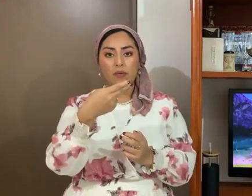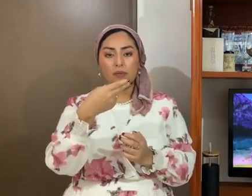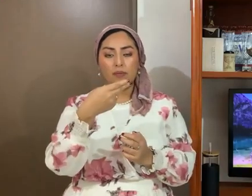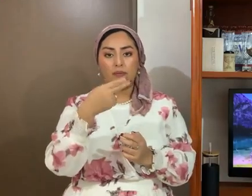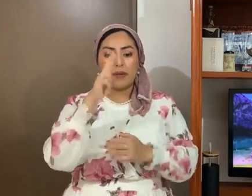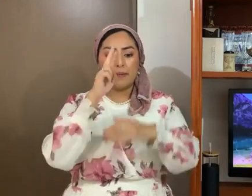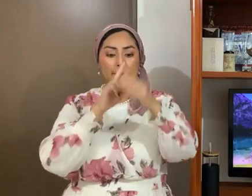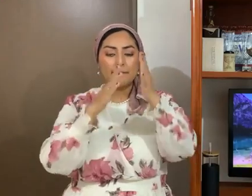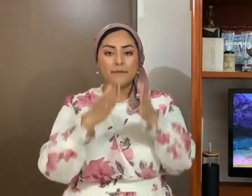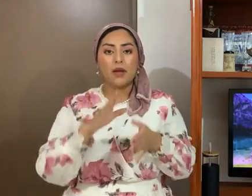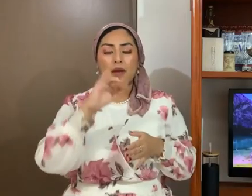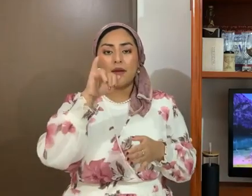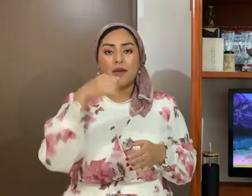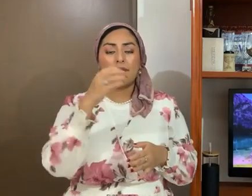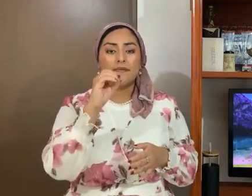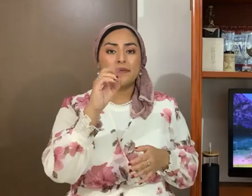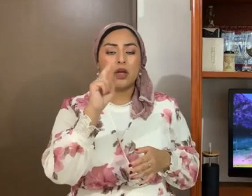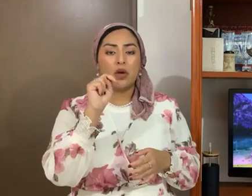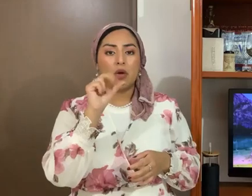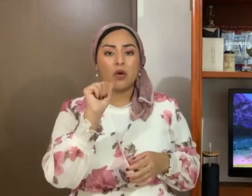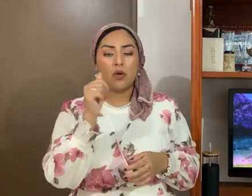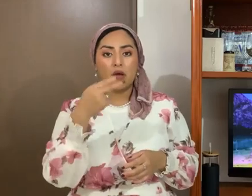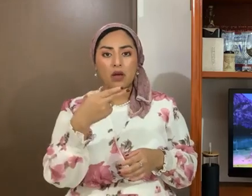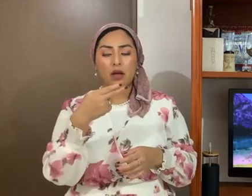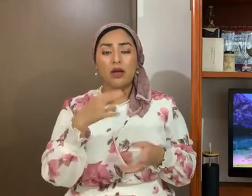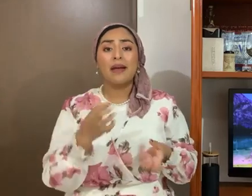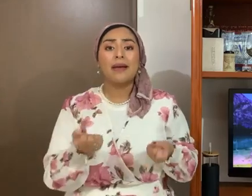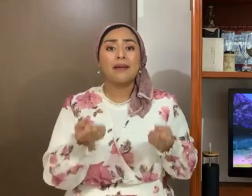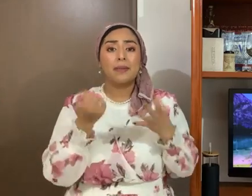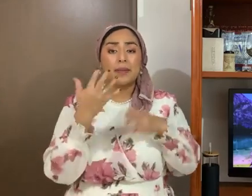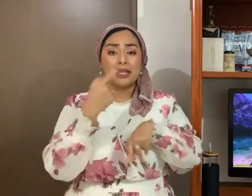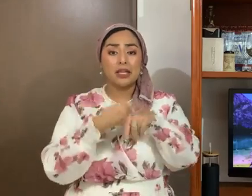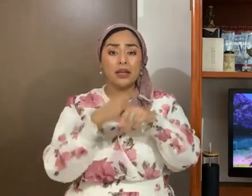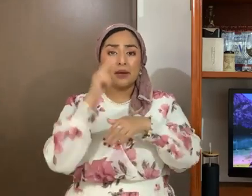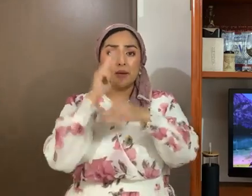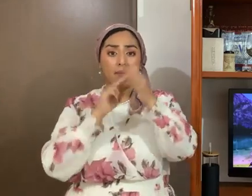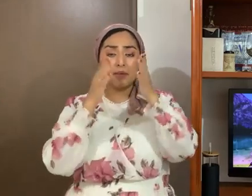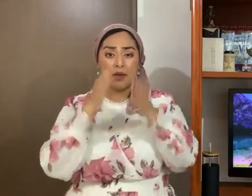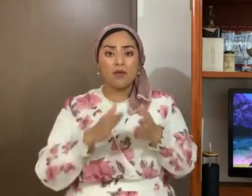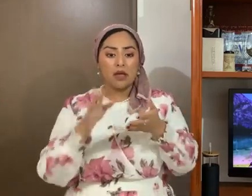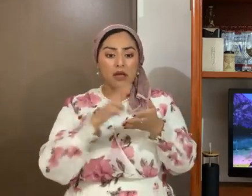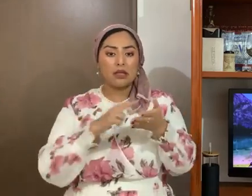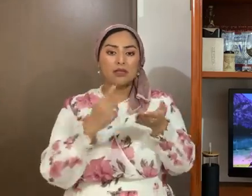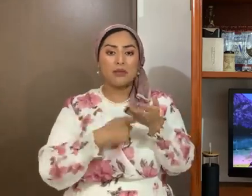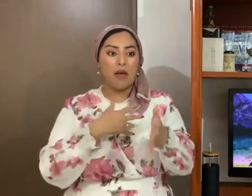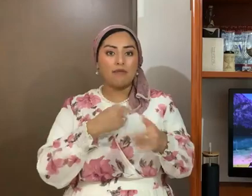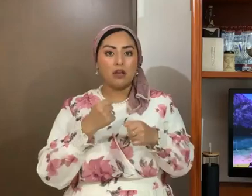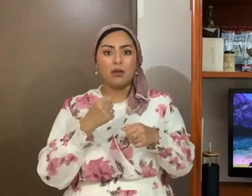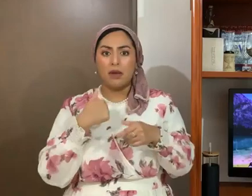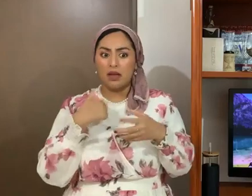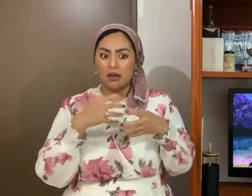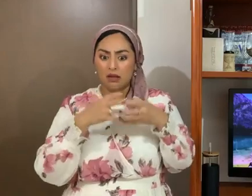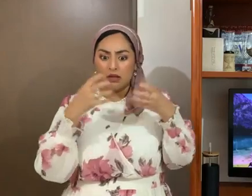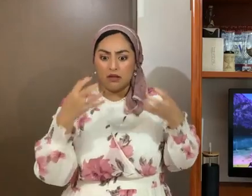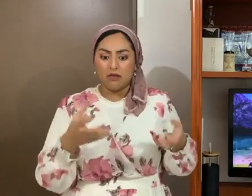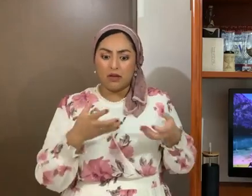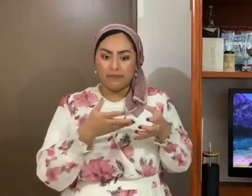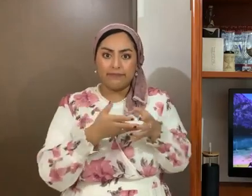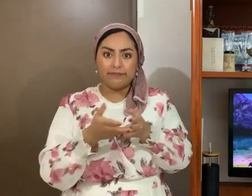del profeta Jonás, ¿sí? Muchas veces este profeta se lee muy rápido, pero tiene